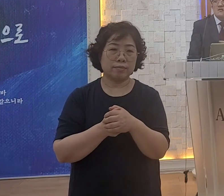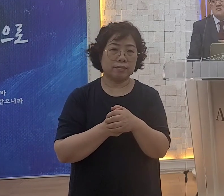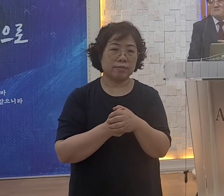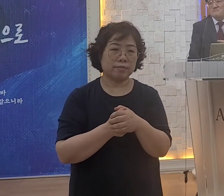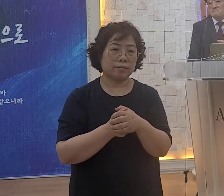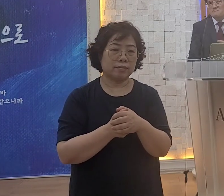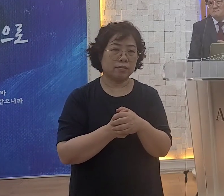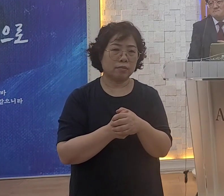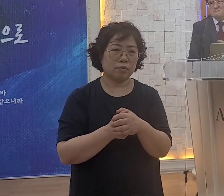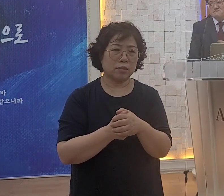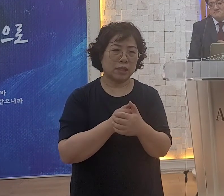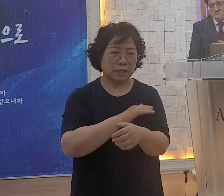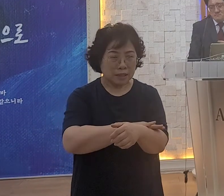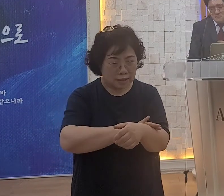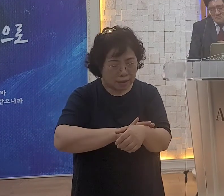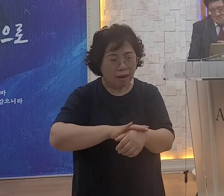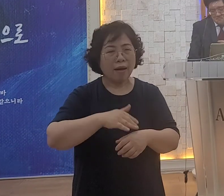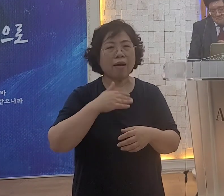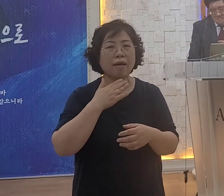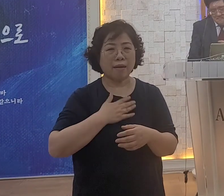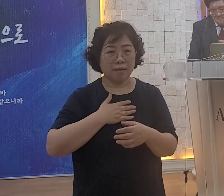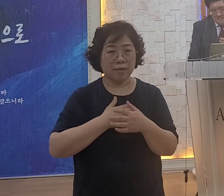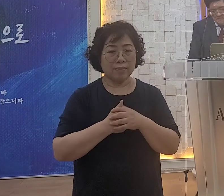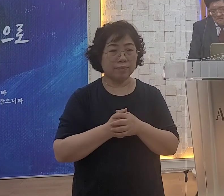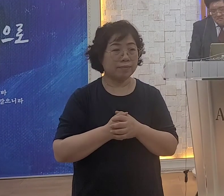너무 잘 알아요.